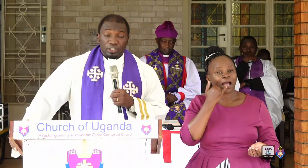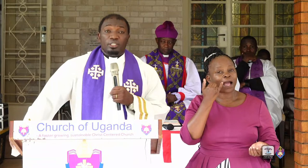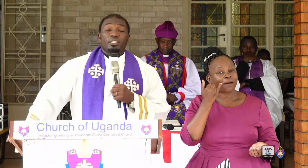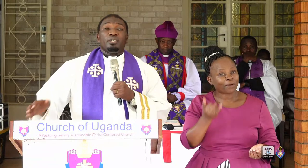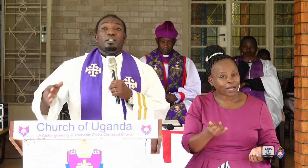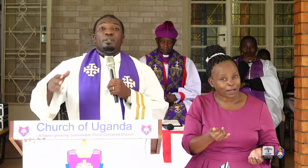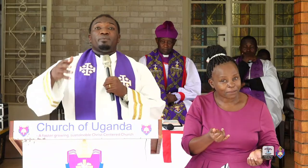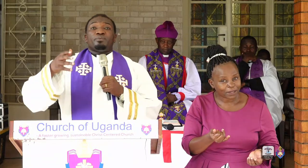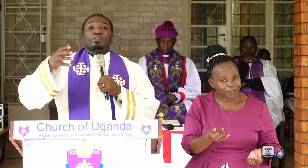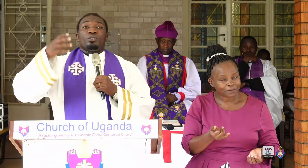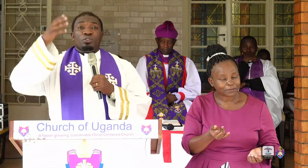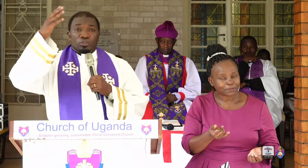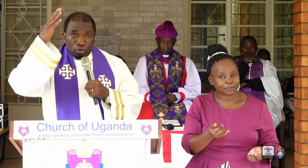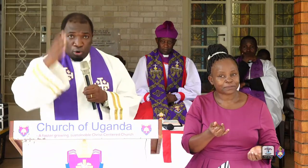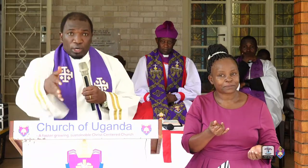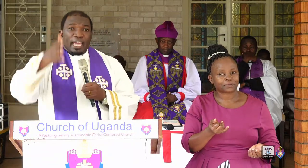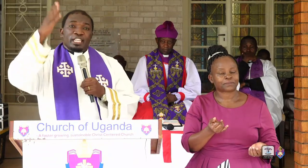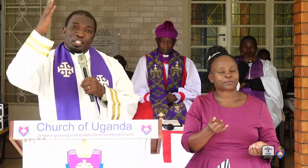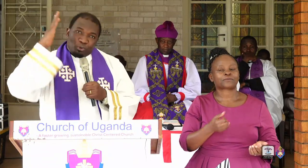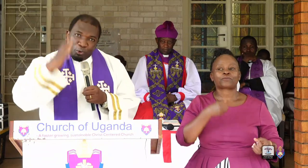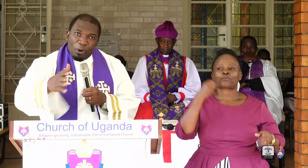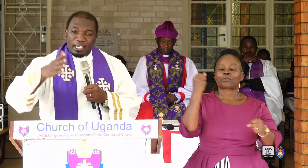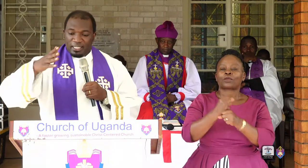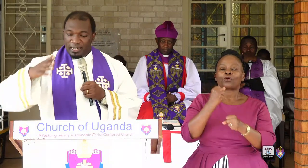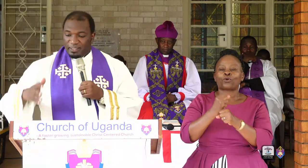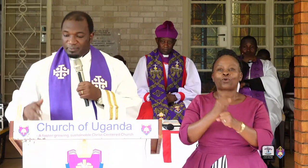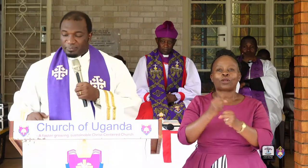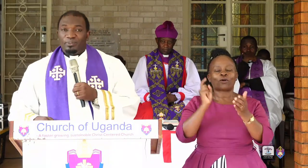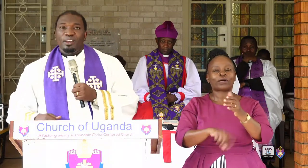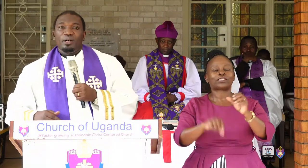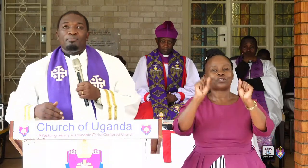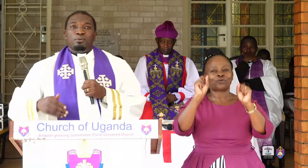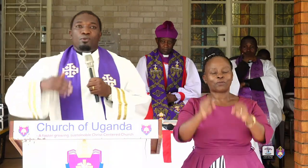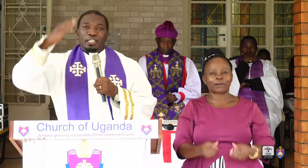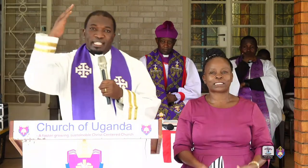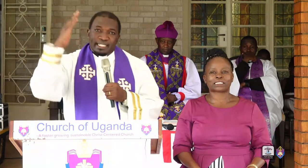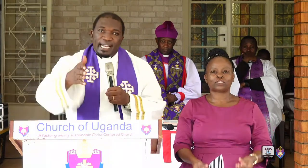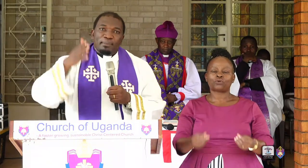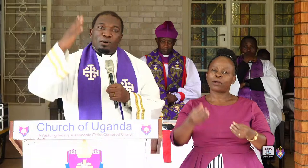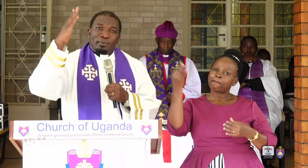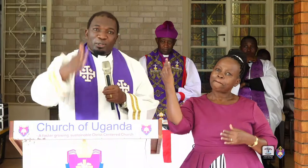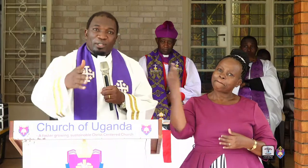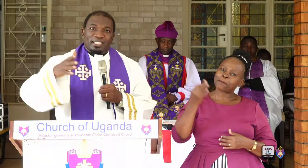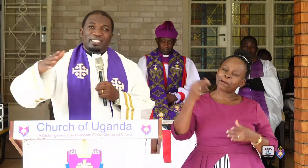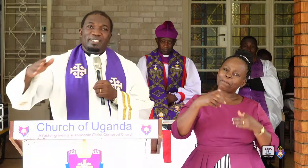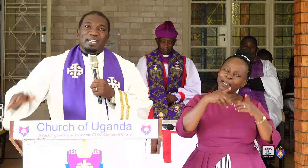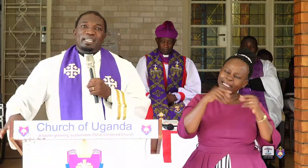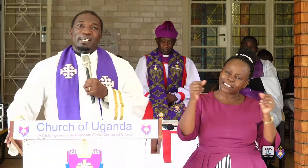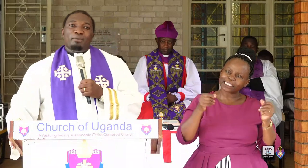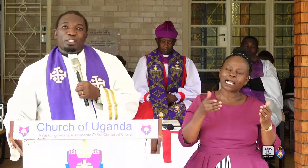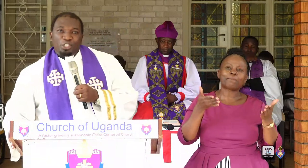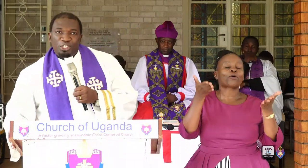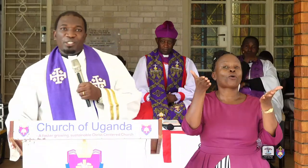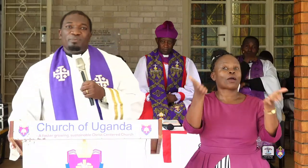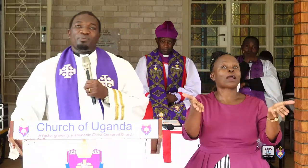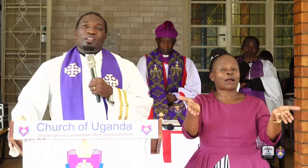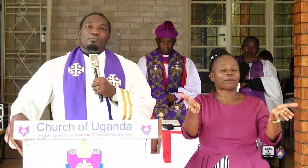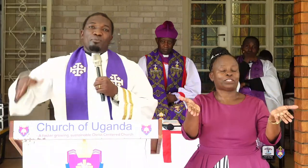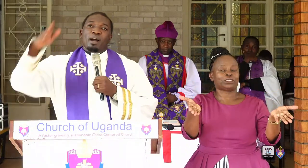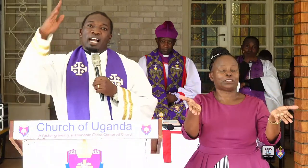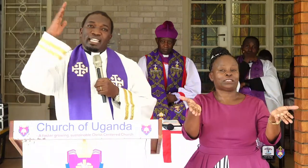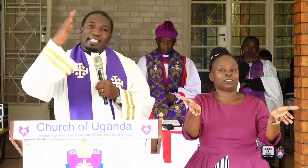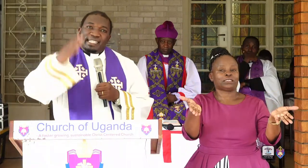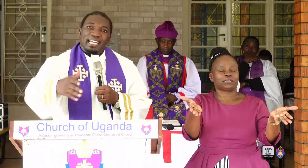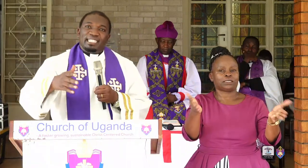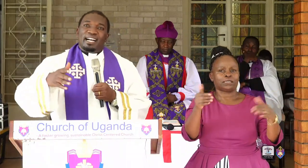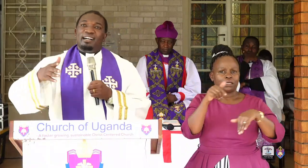nti kola ekikugwanidde, buulira ekigambo nga bwe kikola ki, nga bwe kiri mu